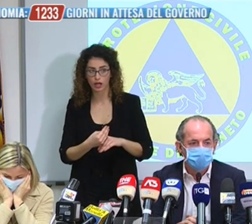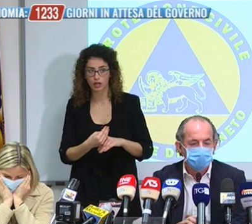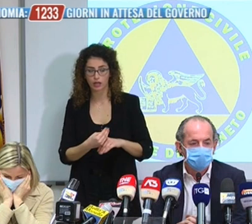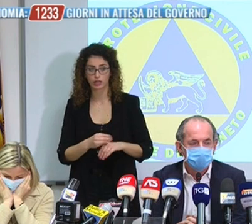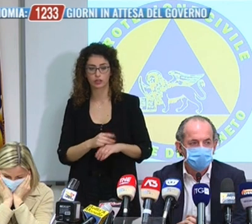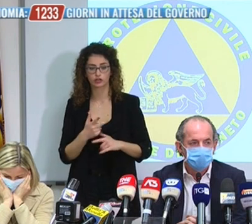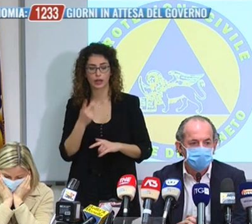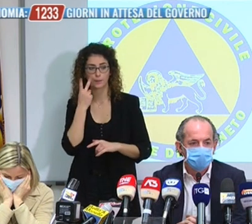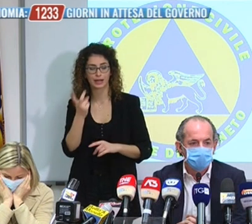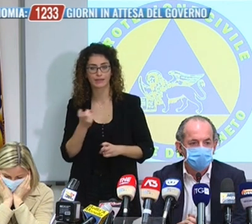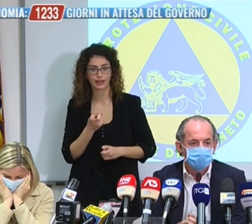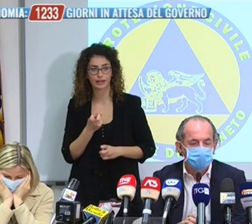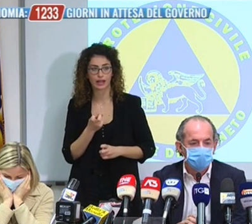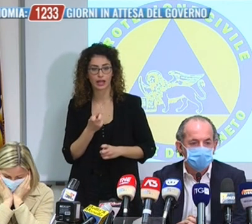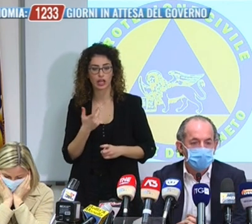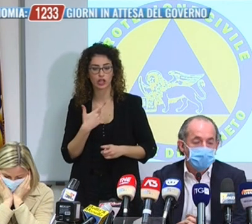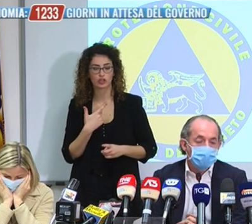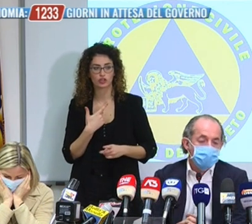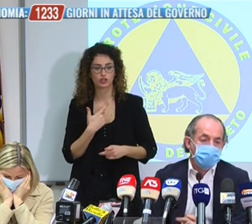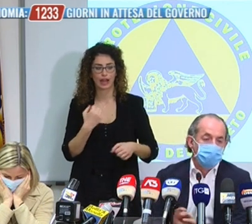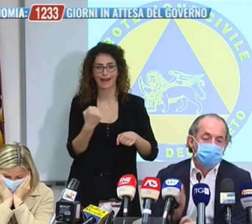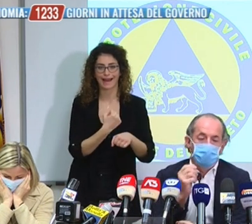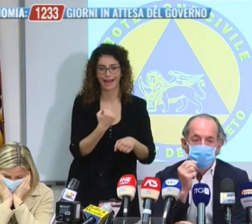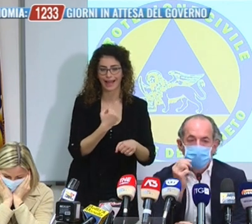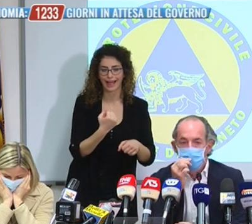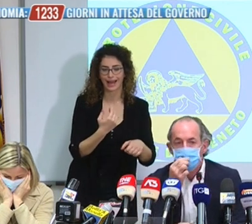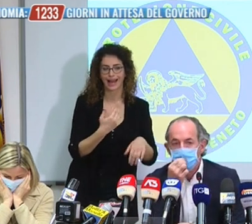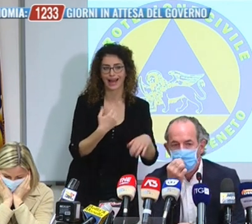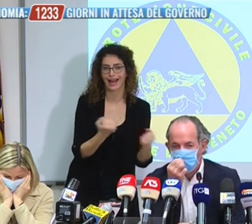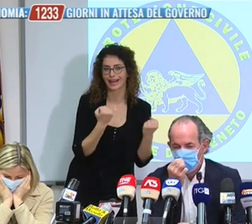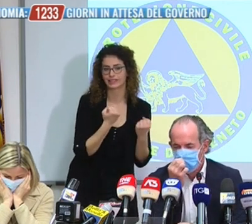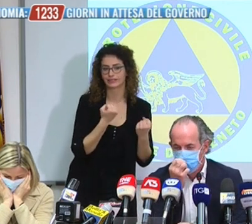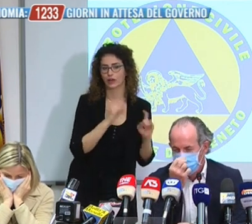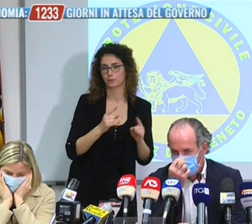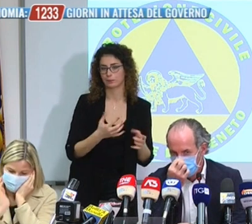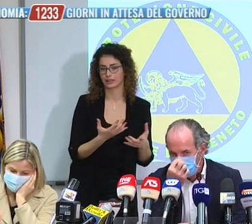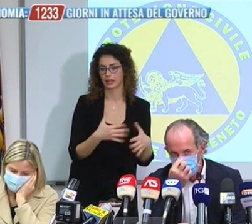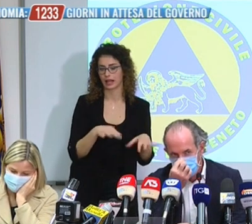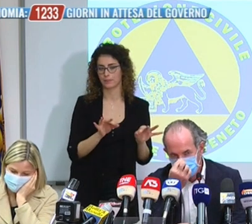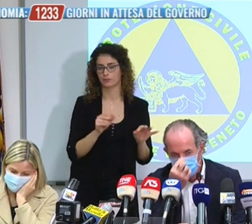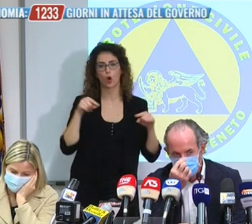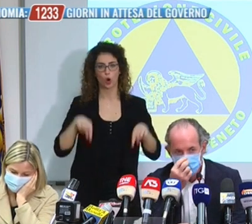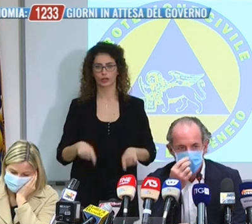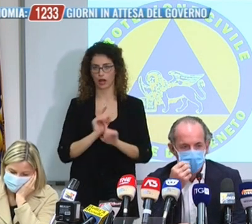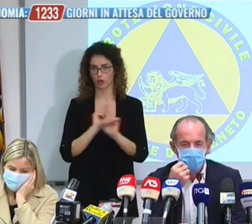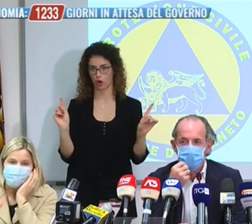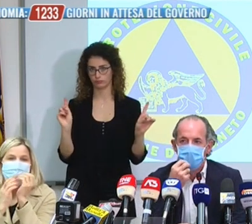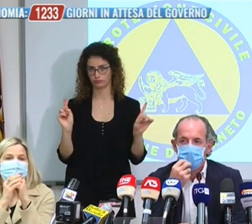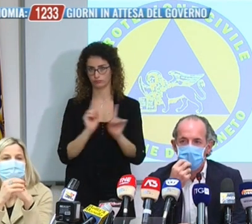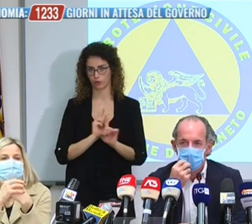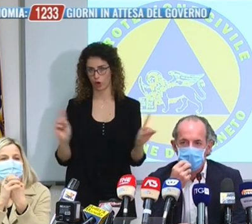una sospensione di attività? No, al momento no. Al momento assolutamente